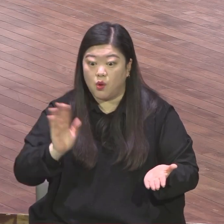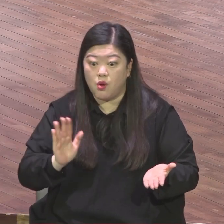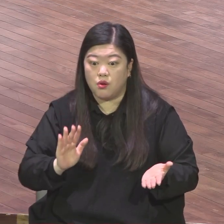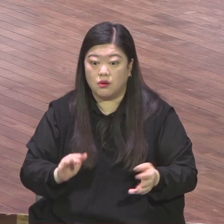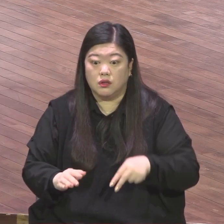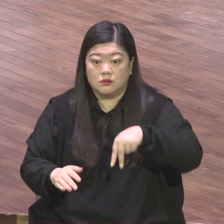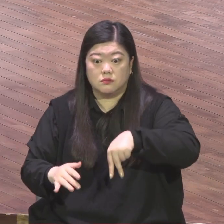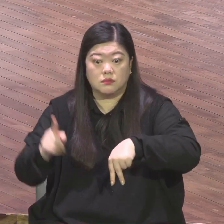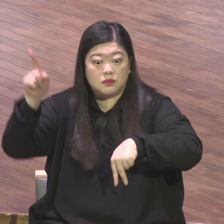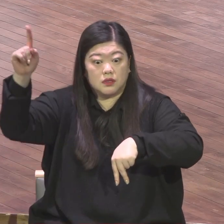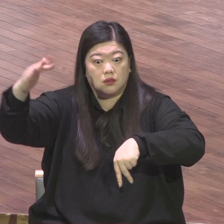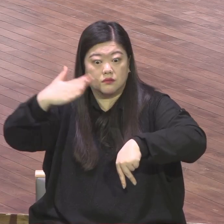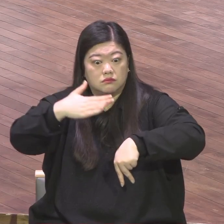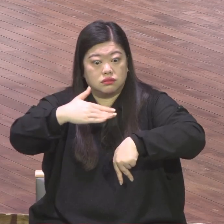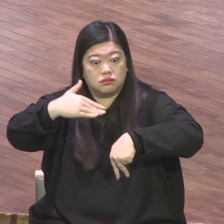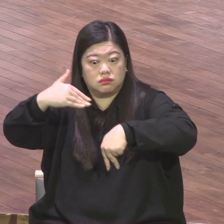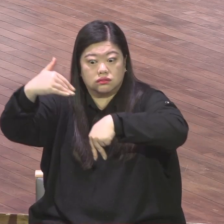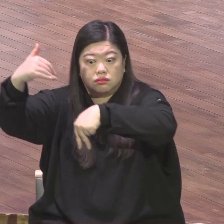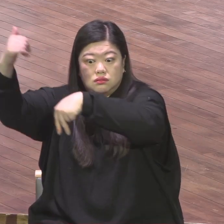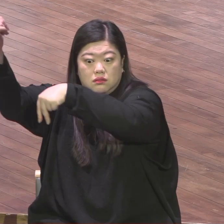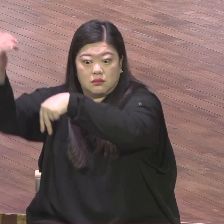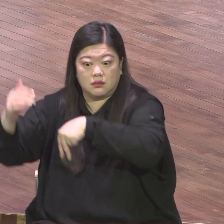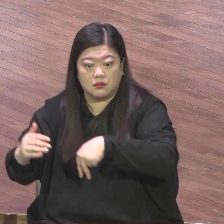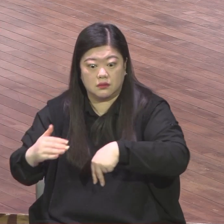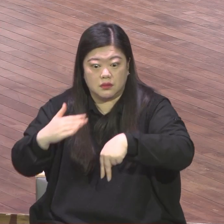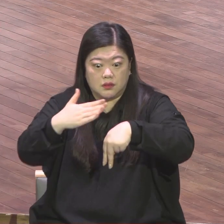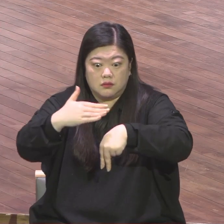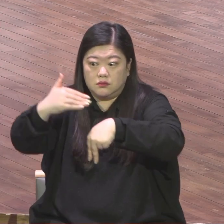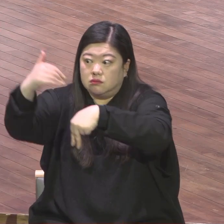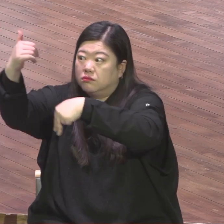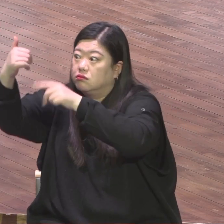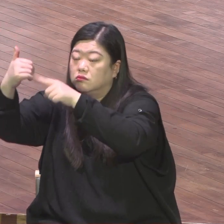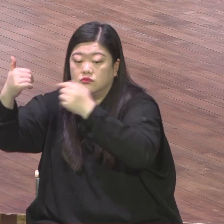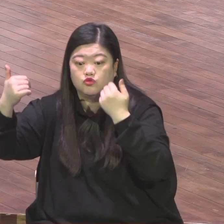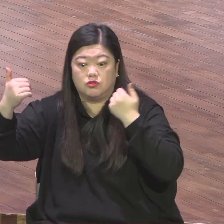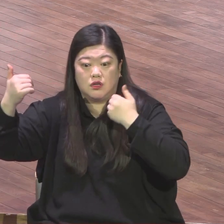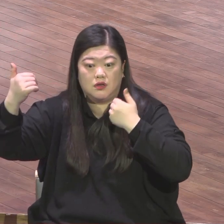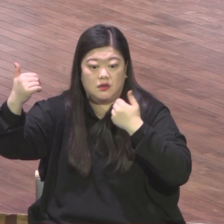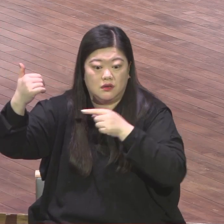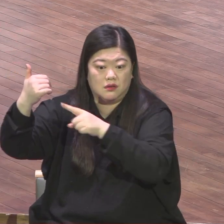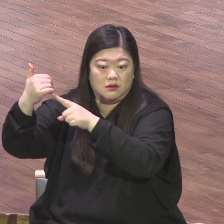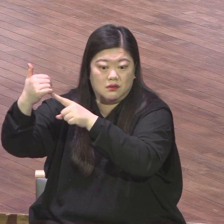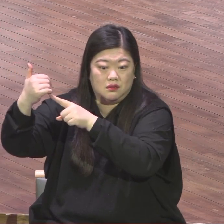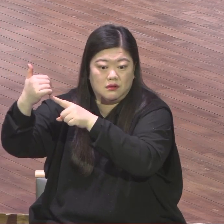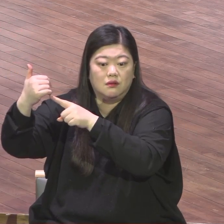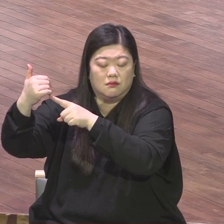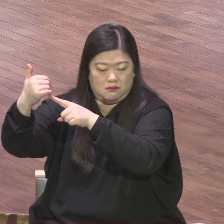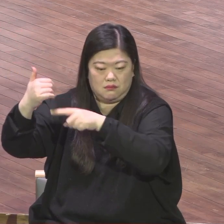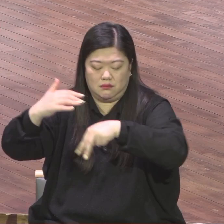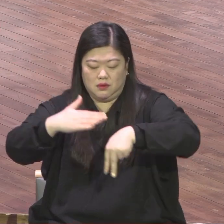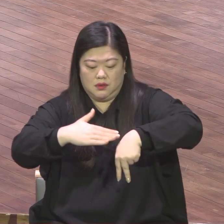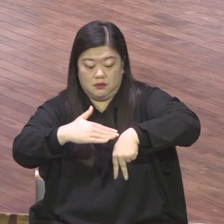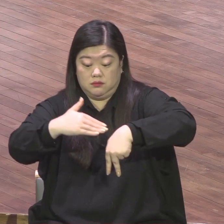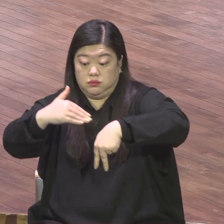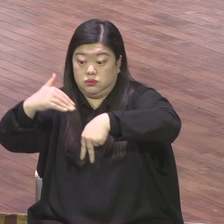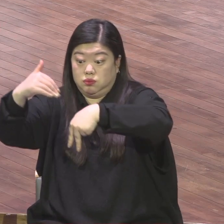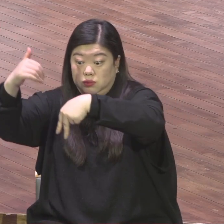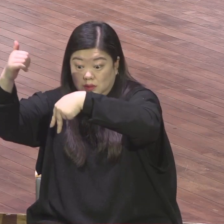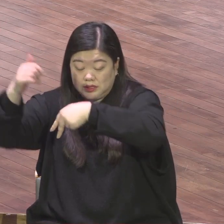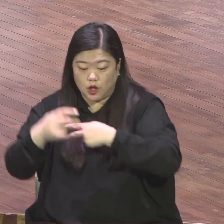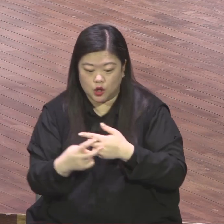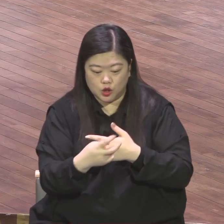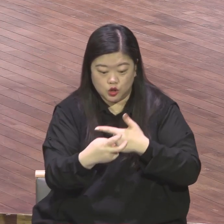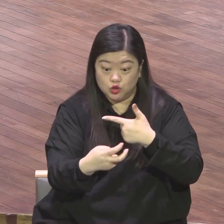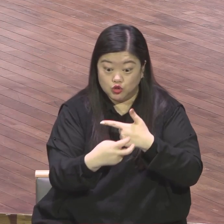제자들을 이렇게 표현합니다. 너희 가운데 하늘로 올려지신, 그죠? 올려지신 이 예수는, 여기 누가가 왜